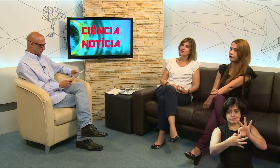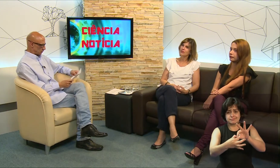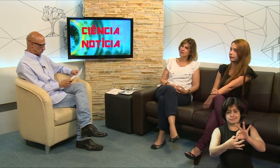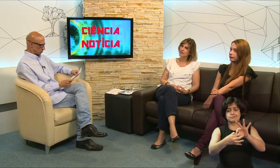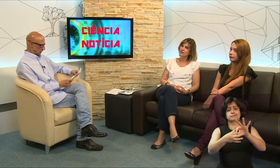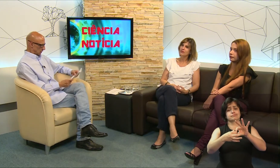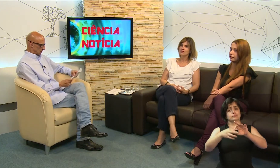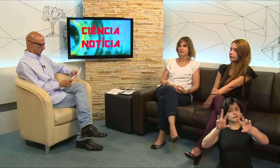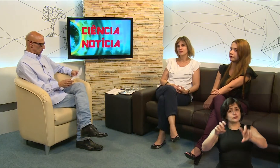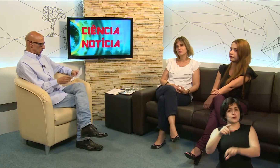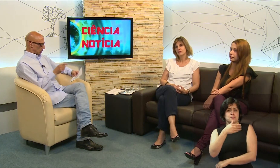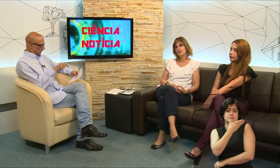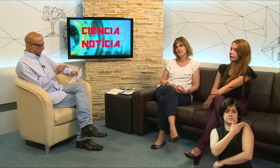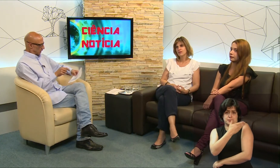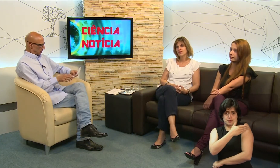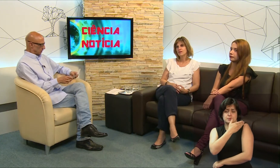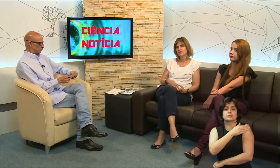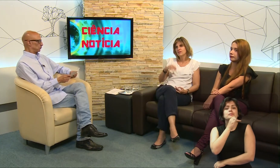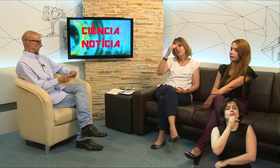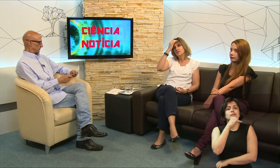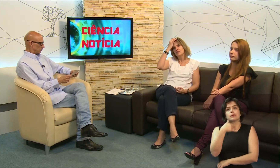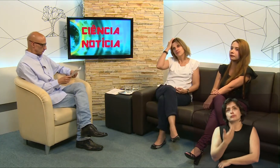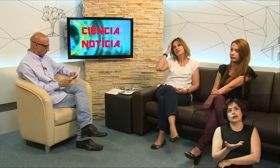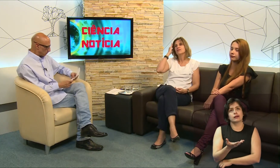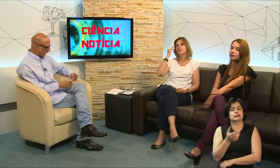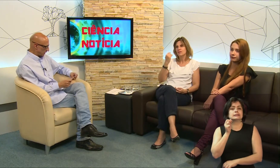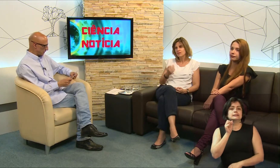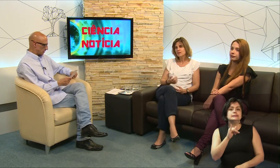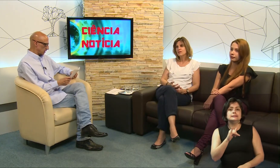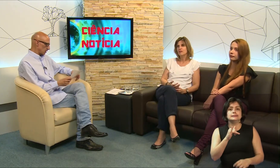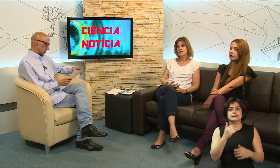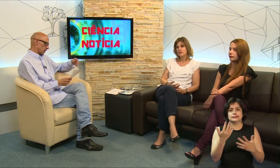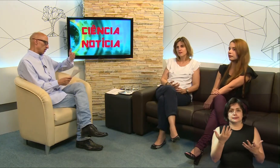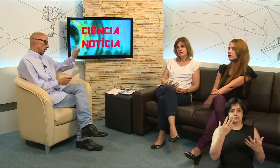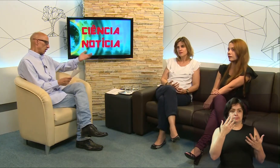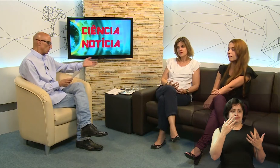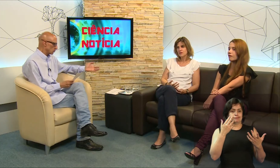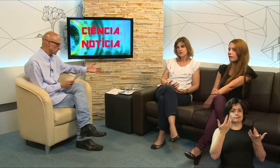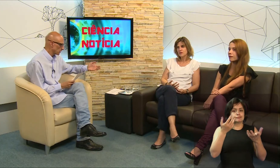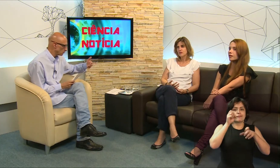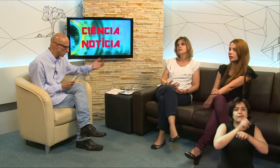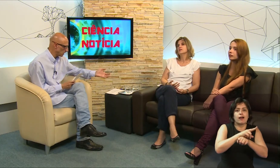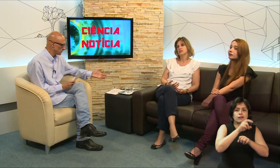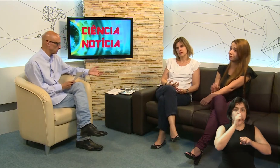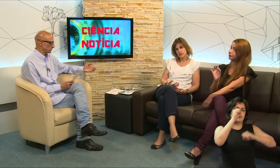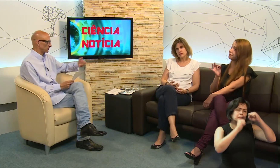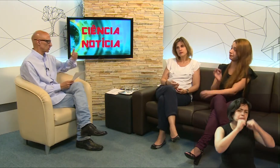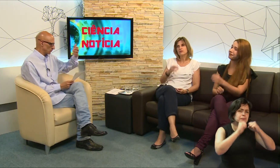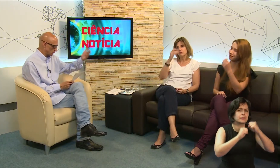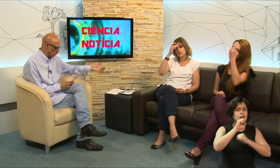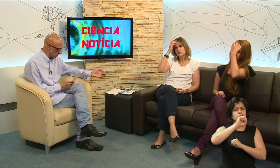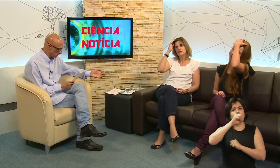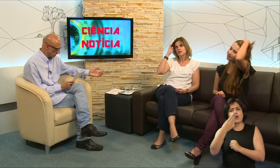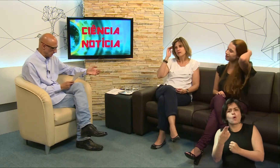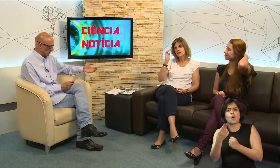preconceito, esta lei, por exemplo, não ampara em que algumas empresas, instituições, né,